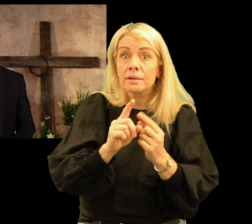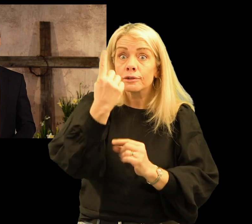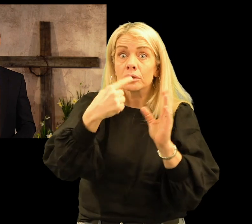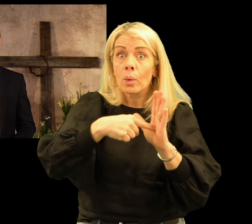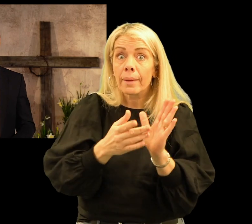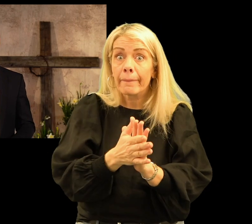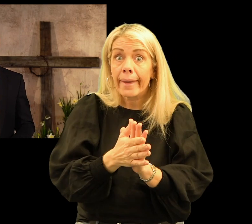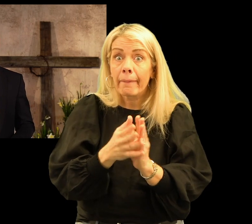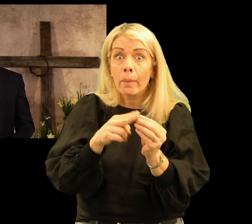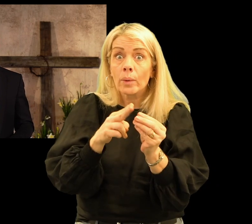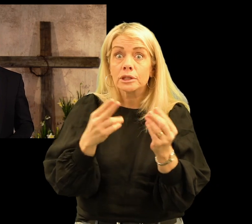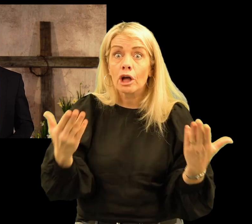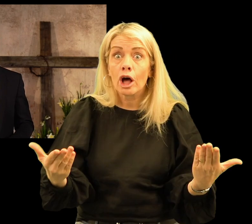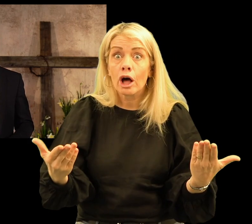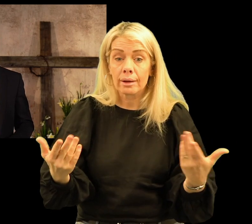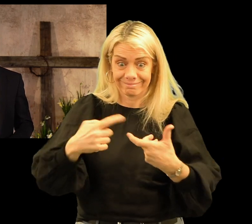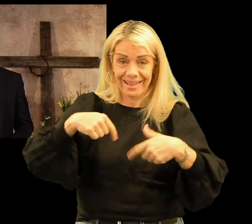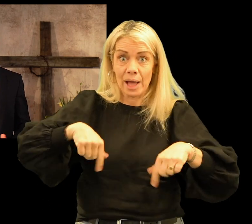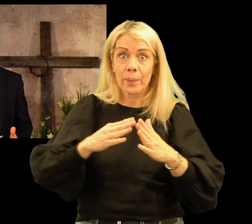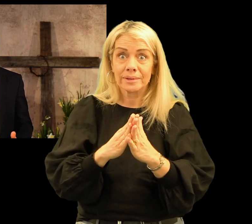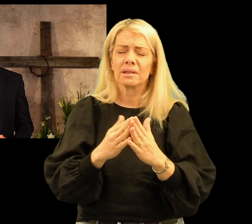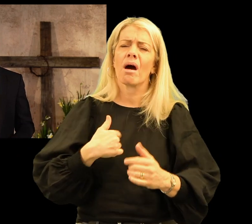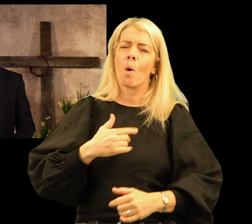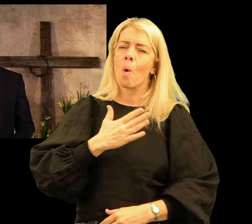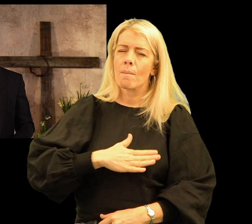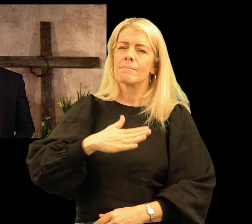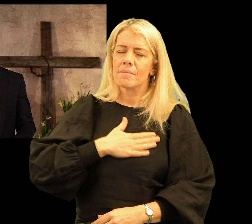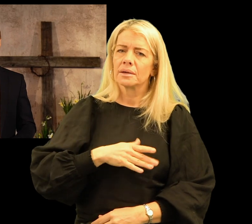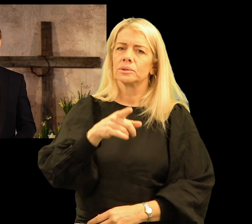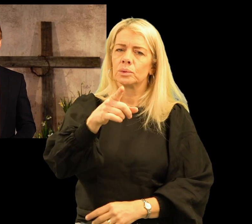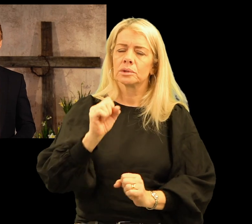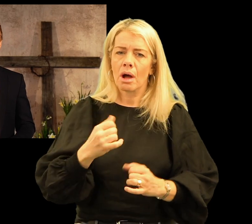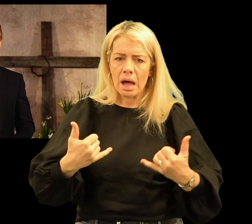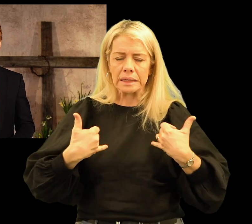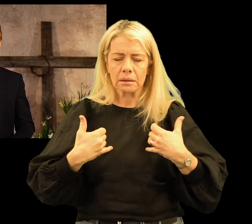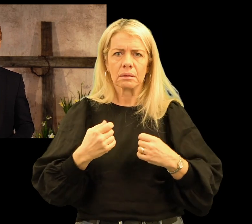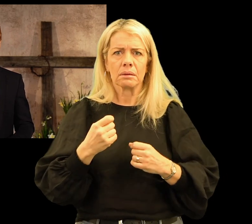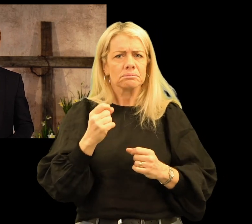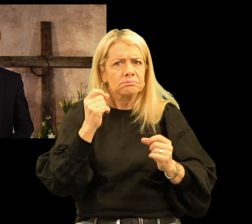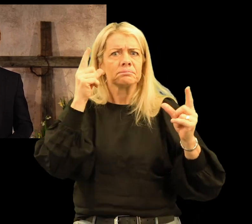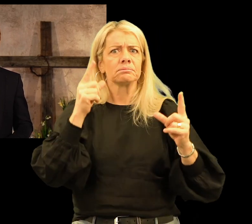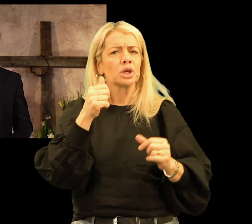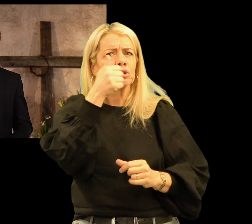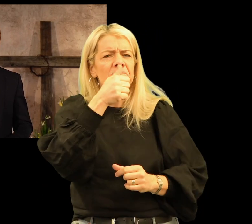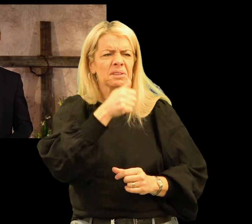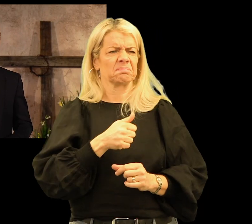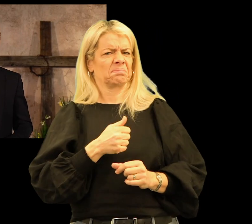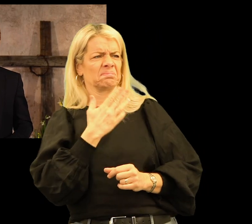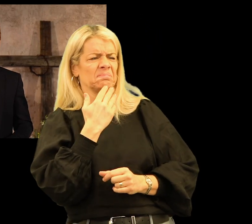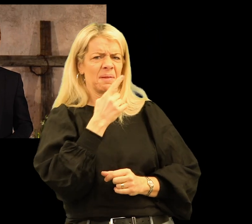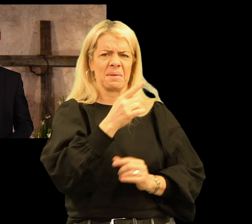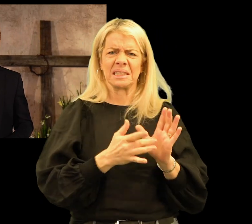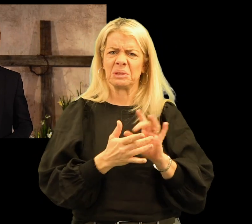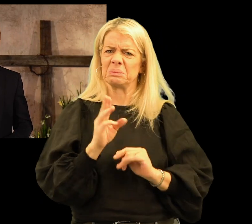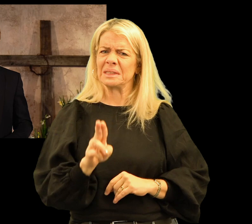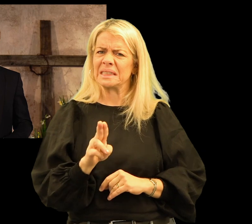första påskdag i och med den här gudstjänsten, så hoppas jag att vår gudstjänst ska få väcka lite nyfikenhet på vem den här Jesus